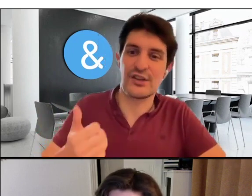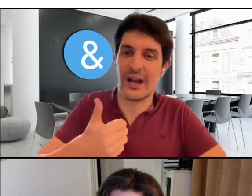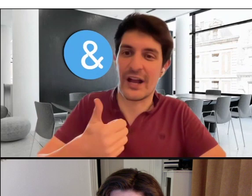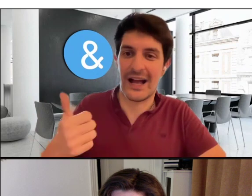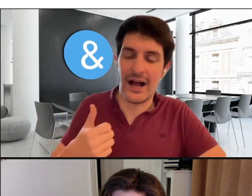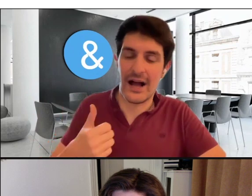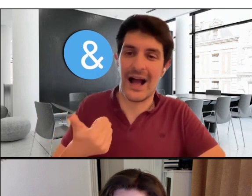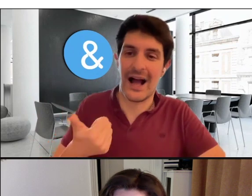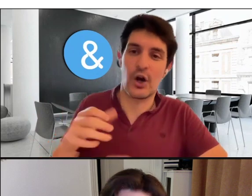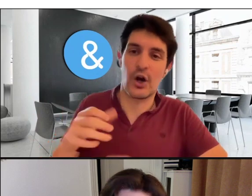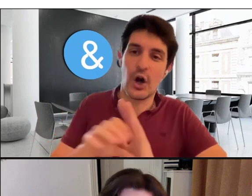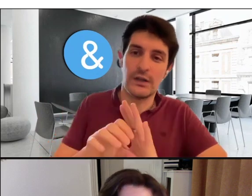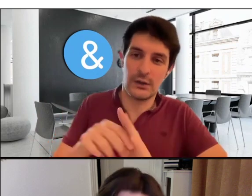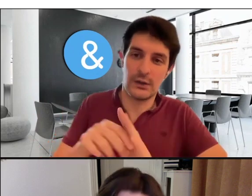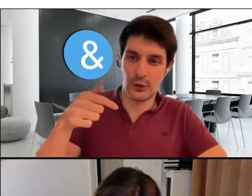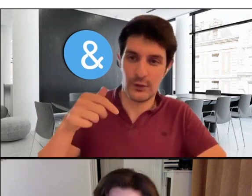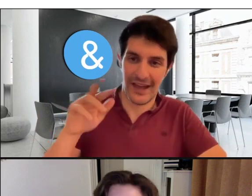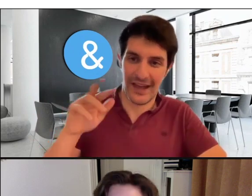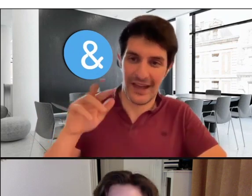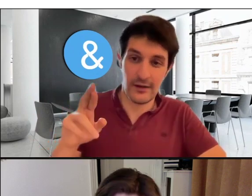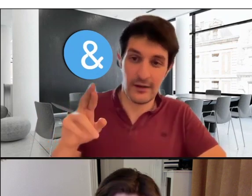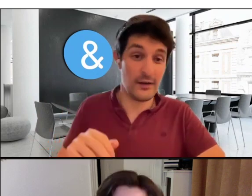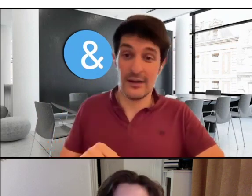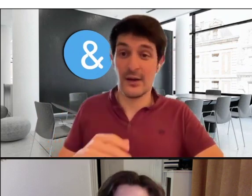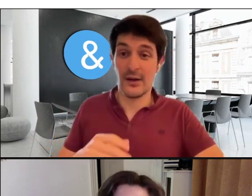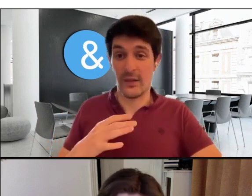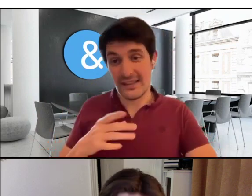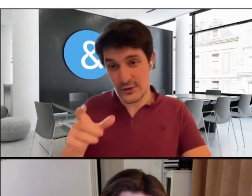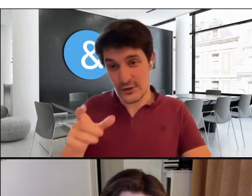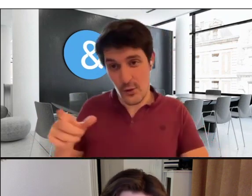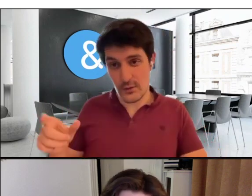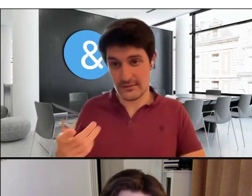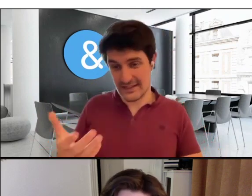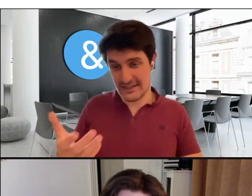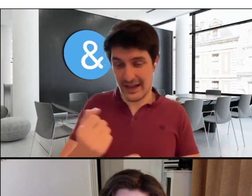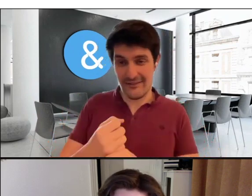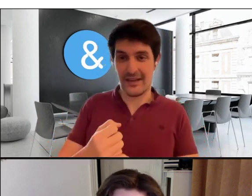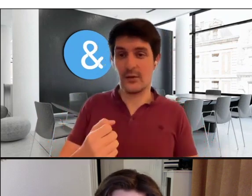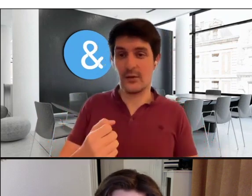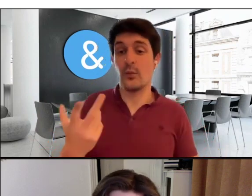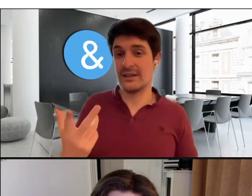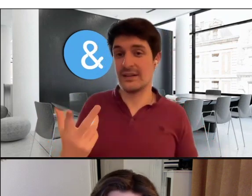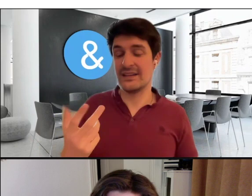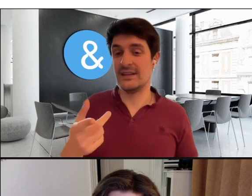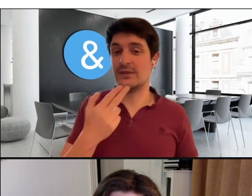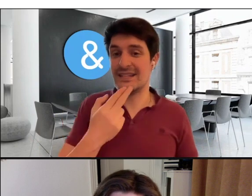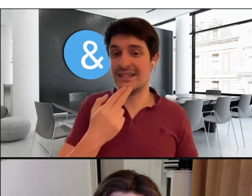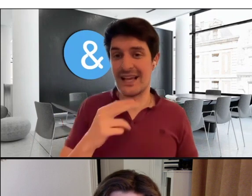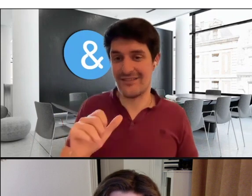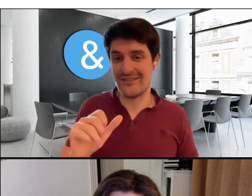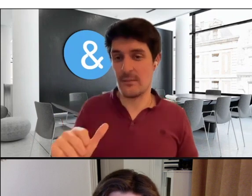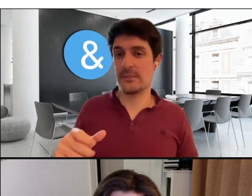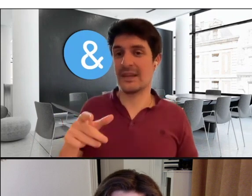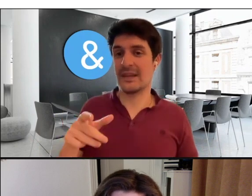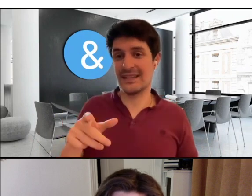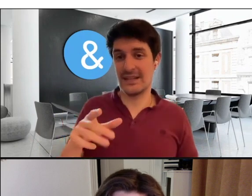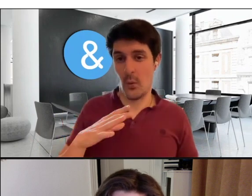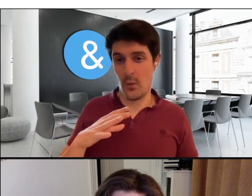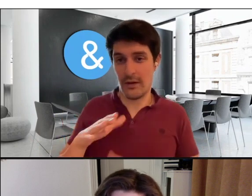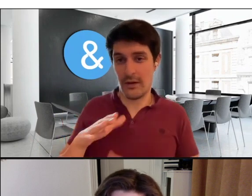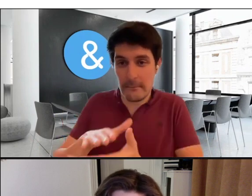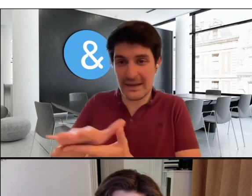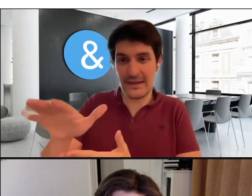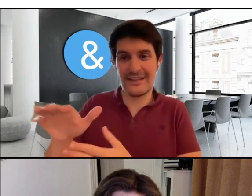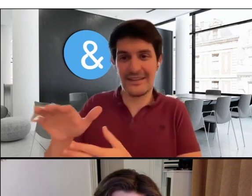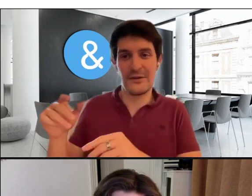Chacun a un code QR. On a des gens qui travaillent, qui utilisent Ava, qui ont